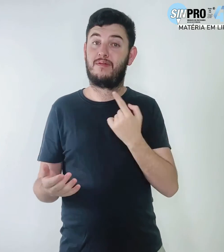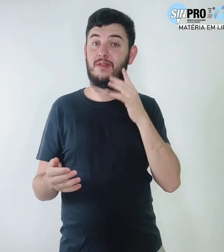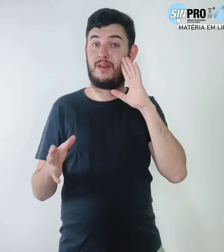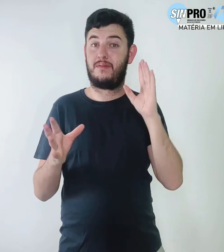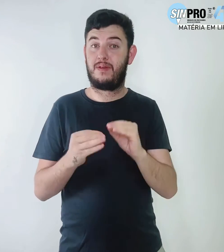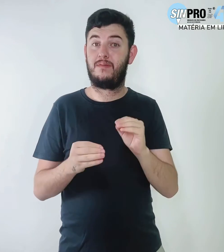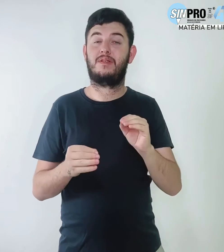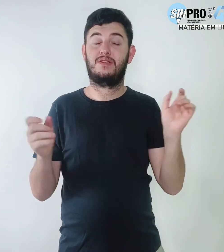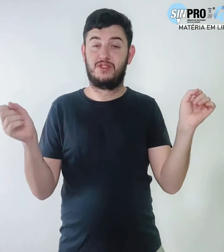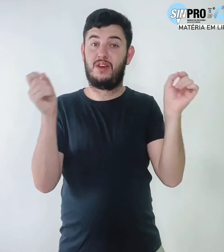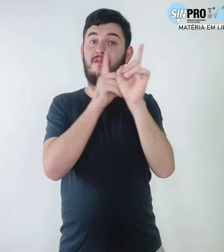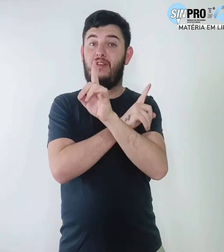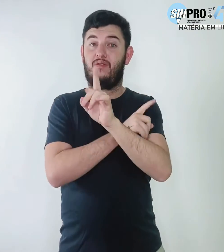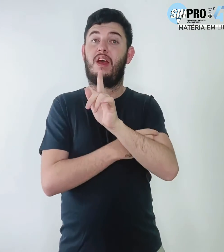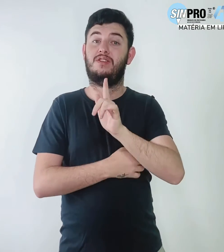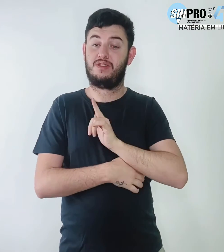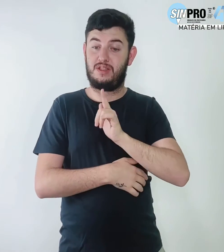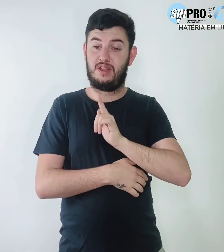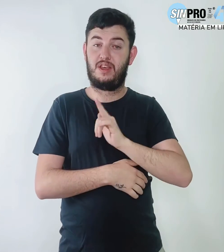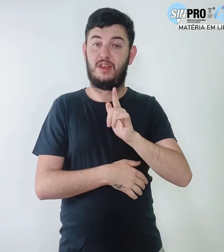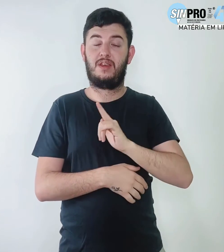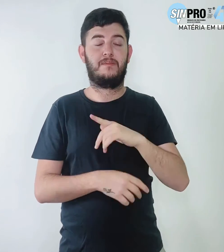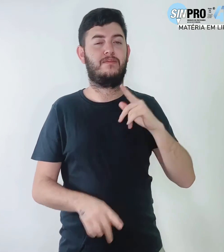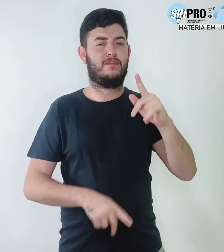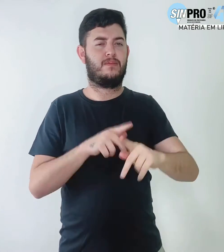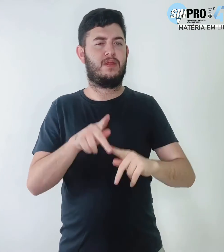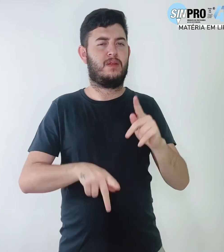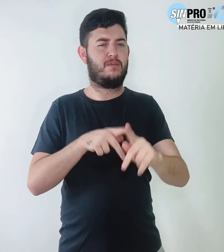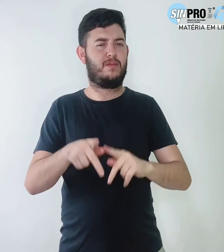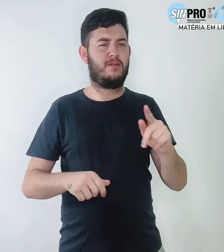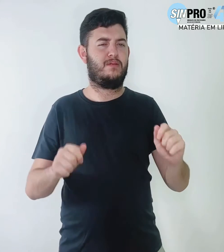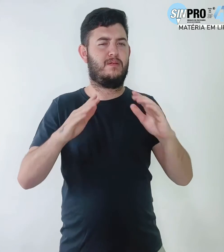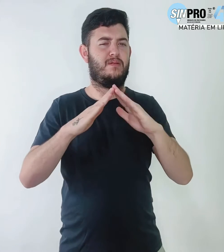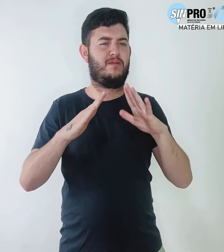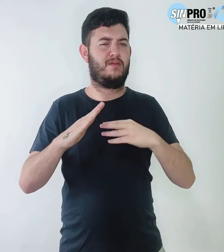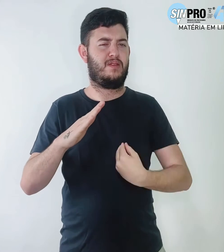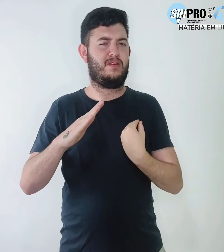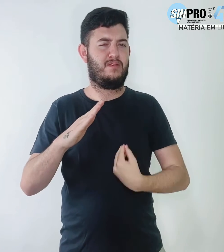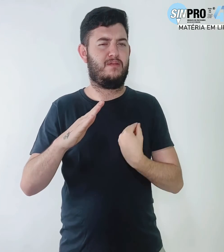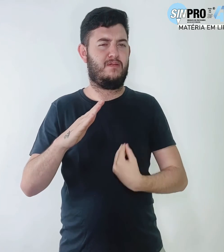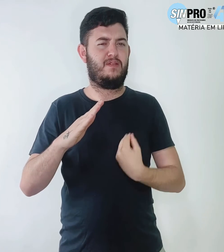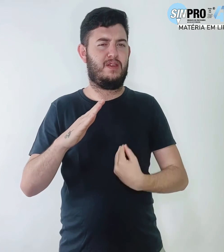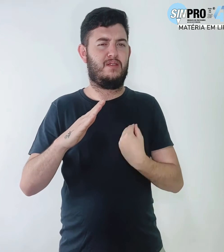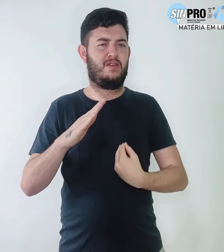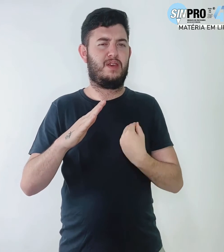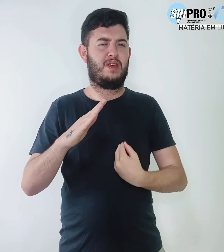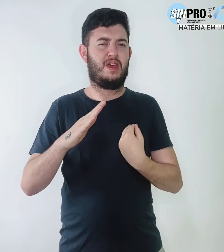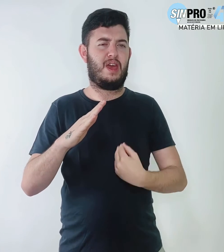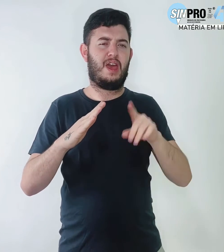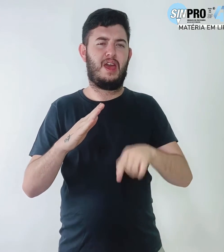gera uma dificuldade do ponto de vista de que a população mora, muitas vezes, nas